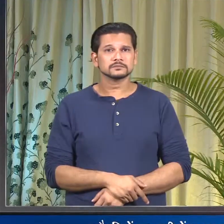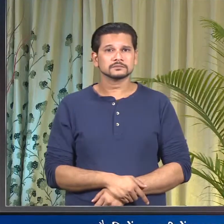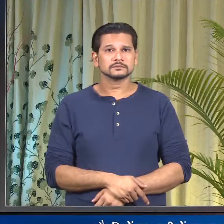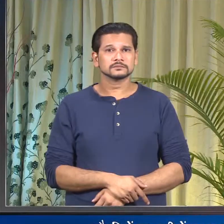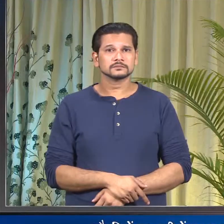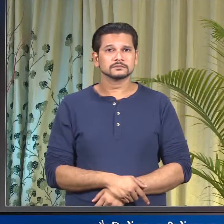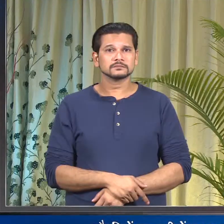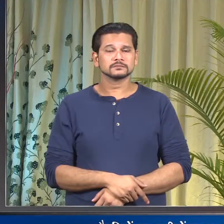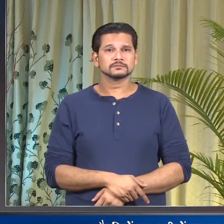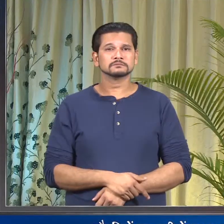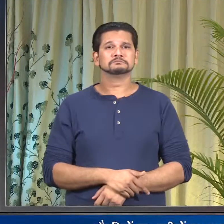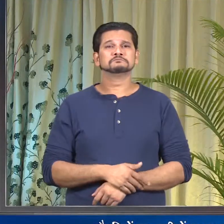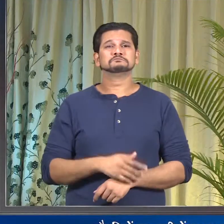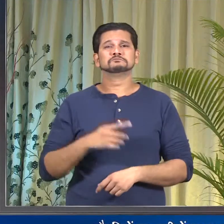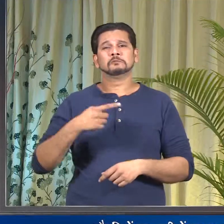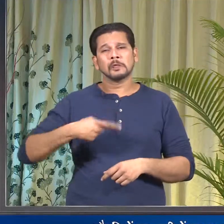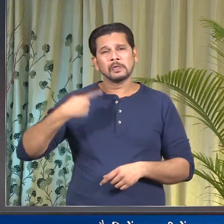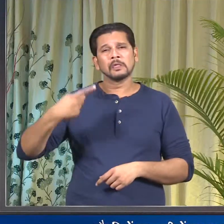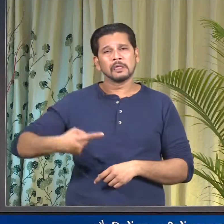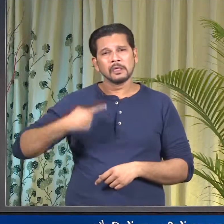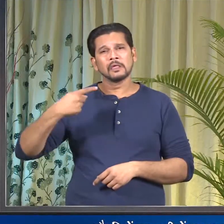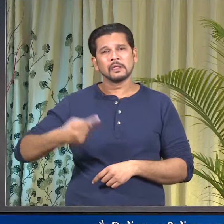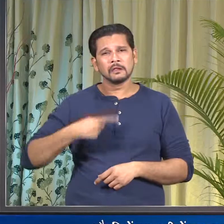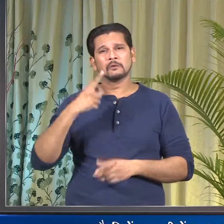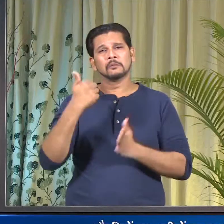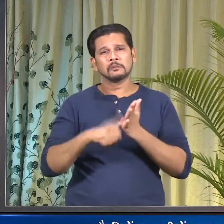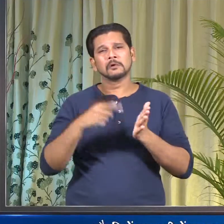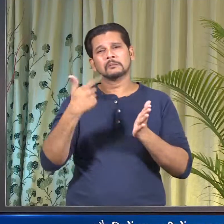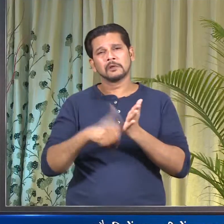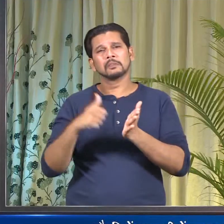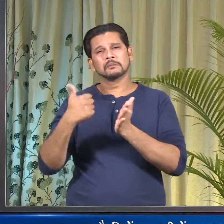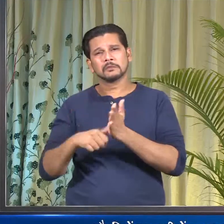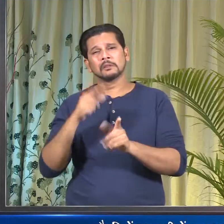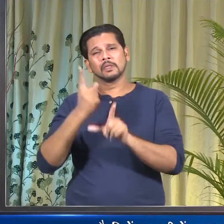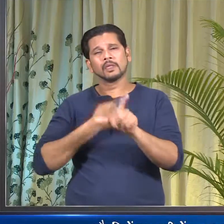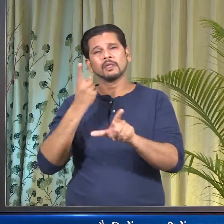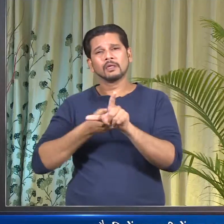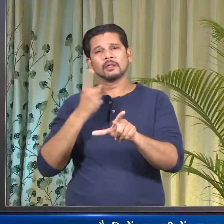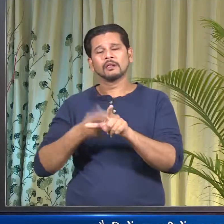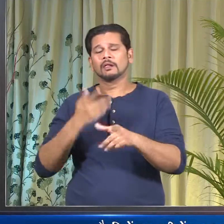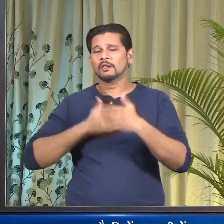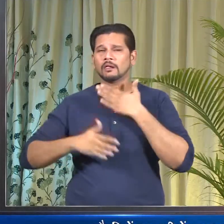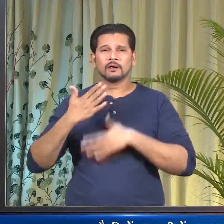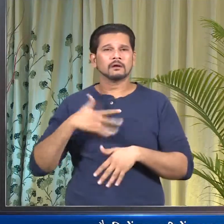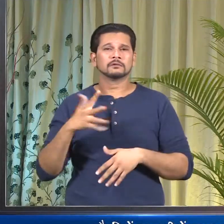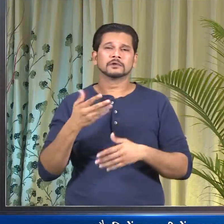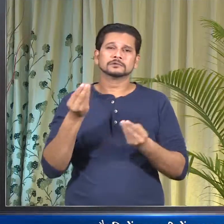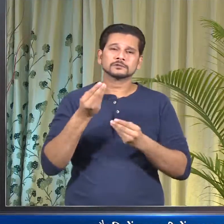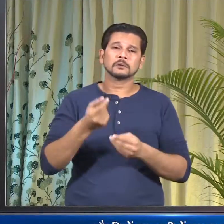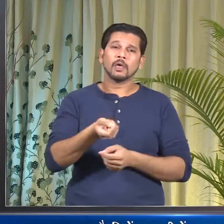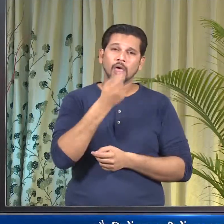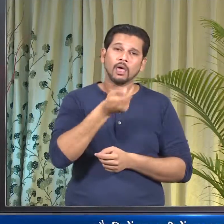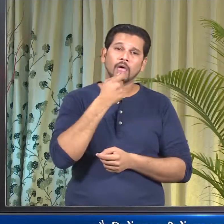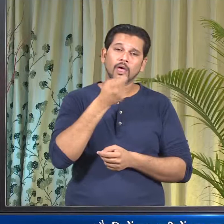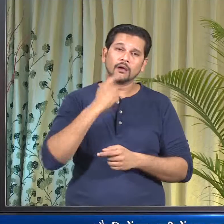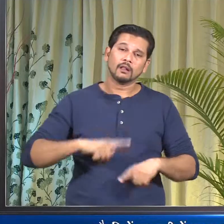और दिनों तक, महीनों तक, सालों तक समानिय नहीं हो पाते कुछ लोगों को तो दमाईयां खा करके जीना